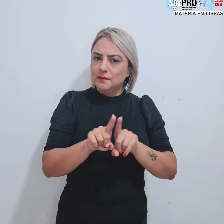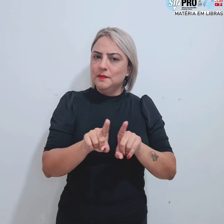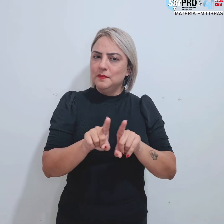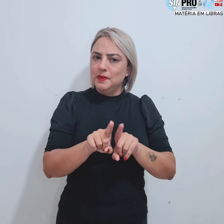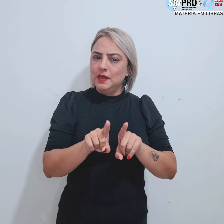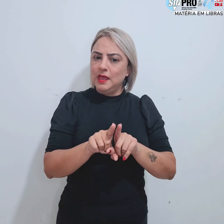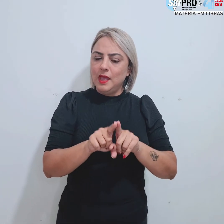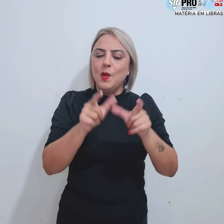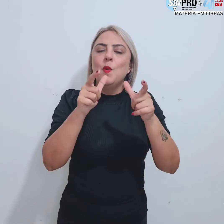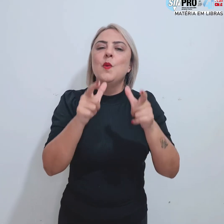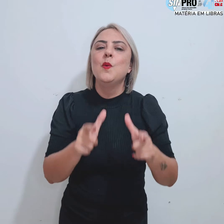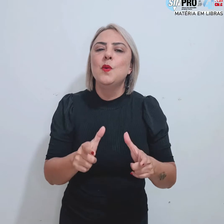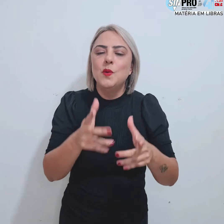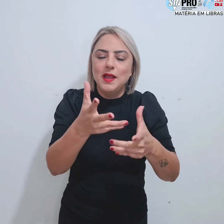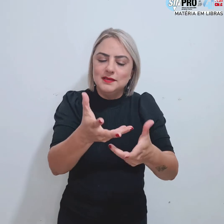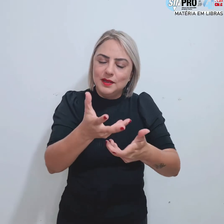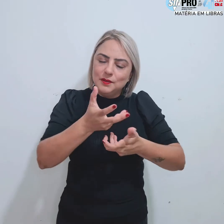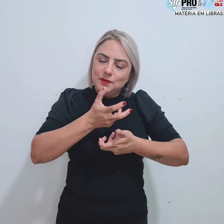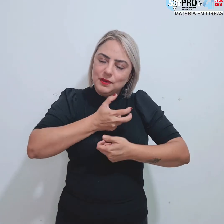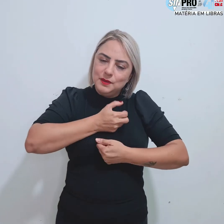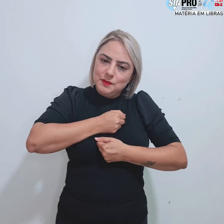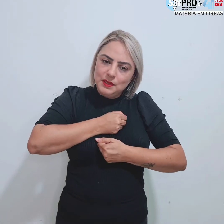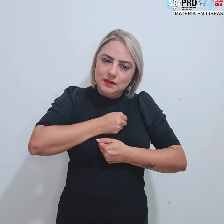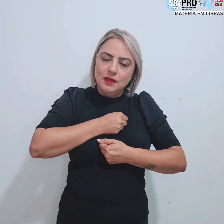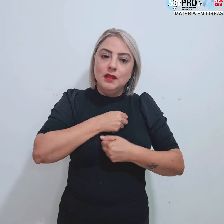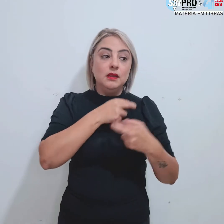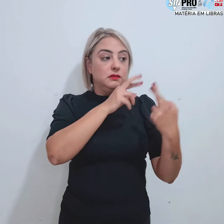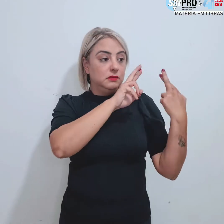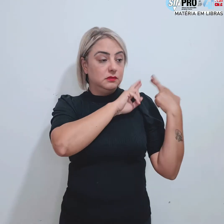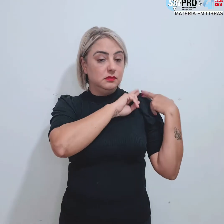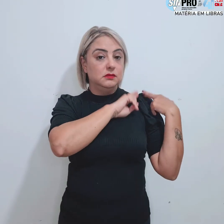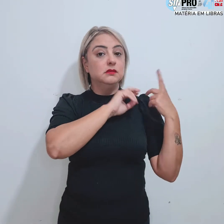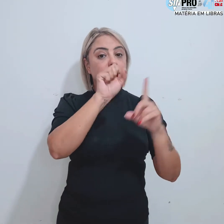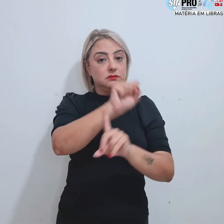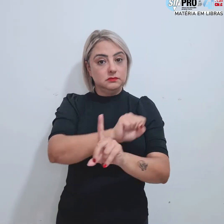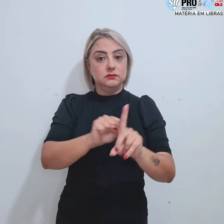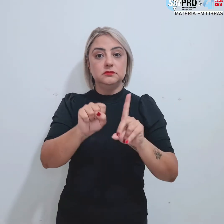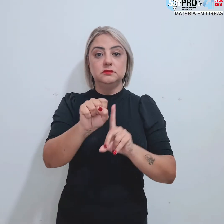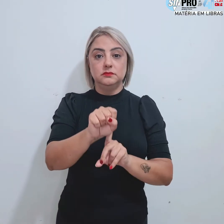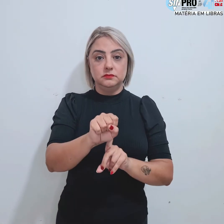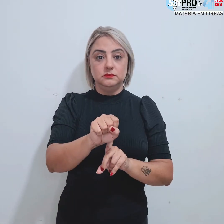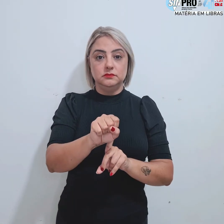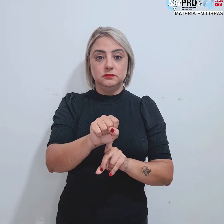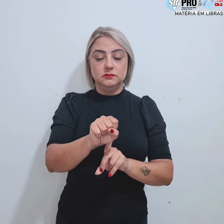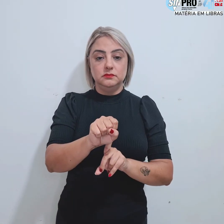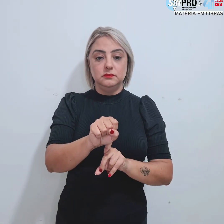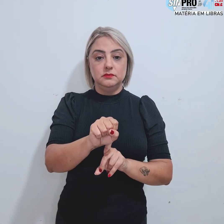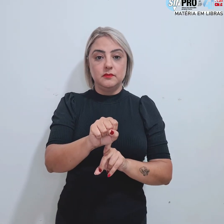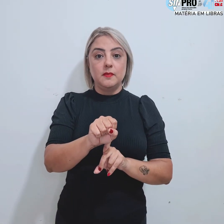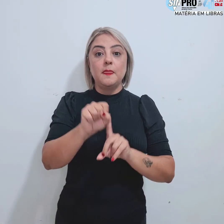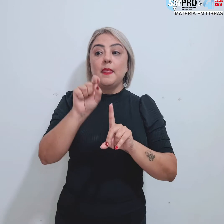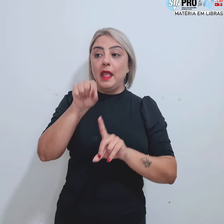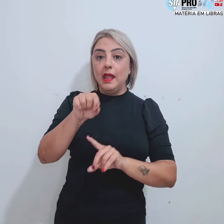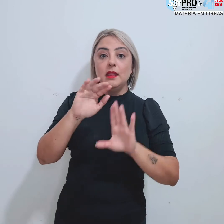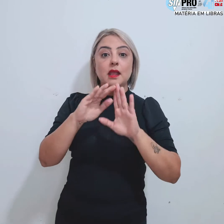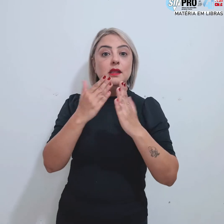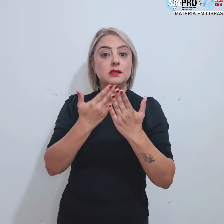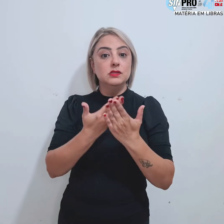ao mesmo tempo, lugar de acolhimento e de responsabilidade social. A escola